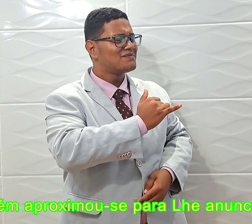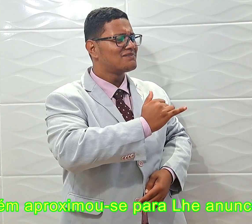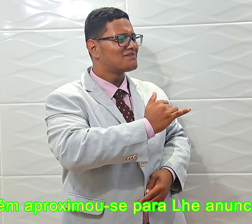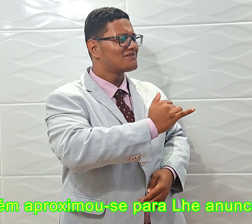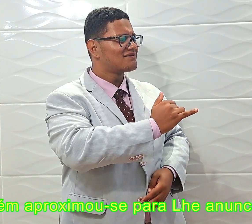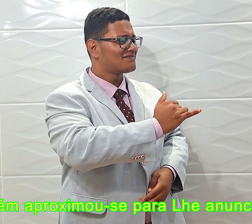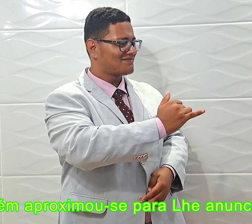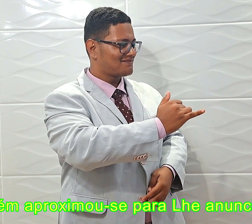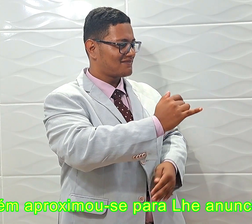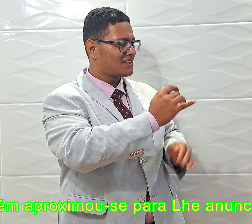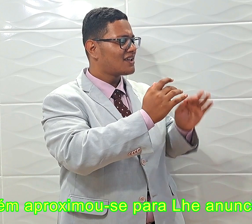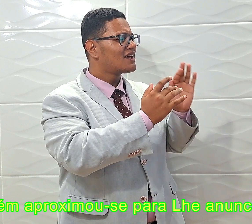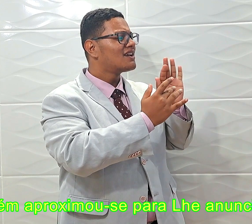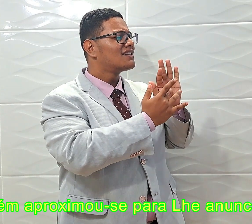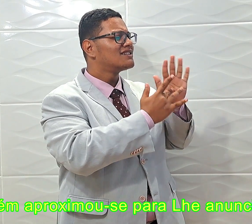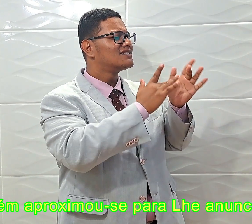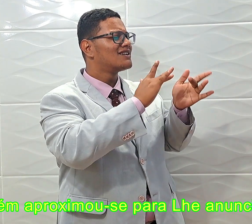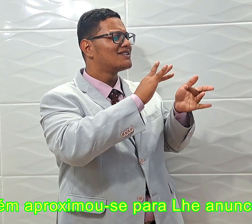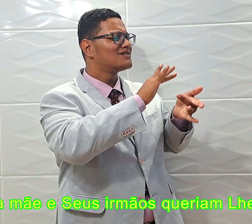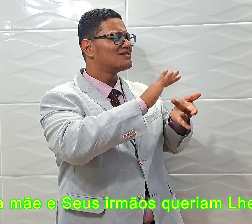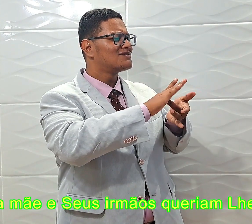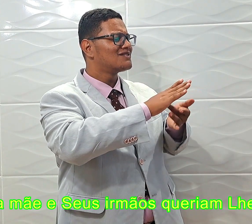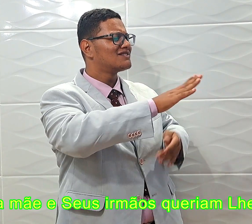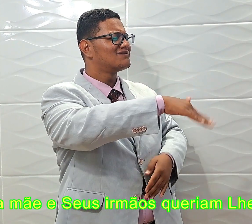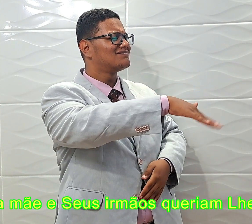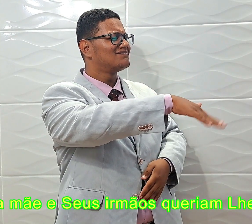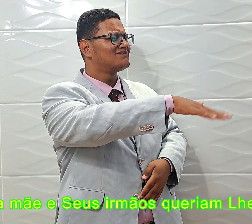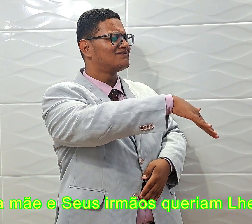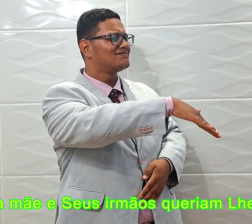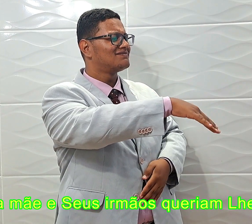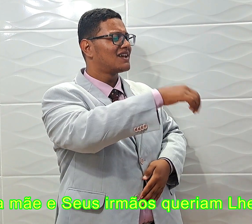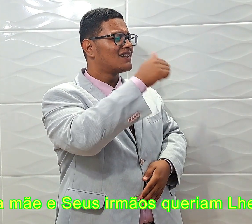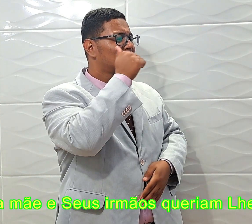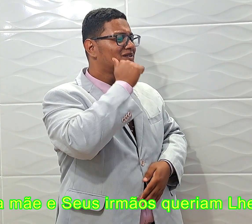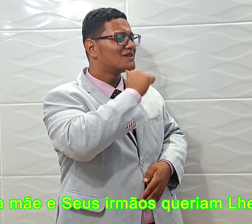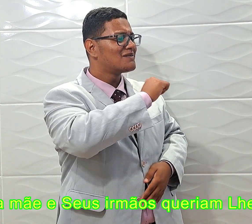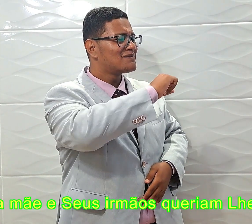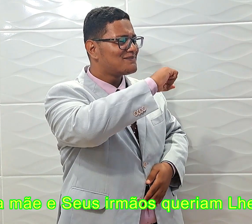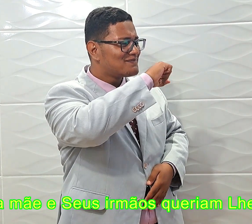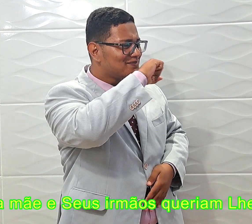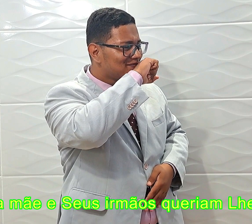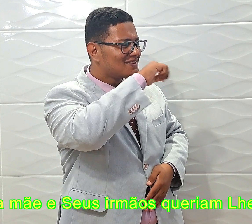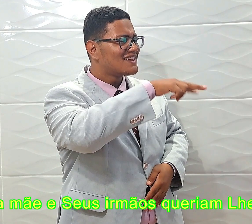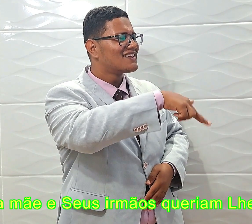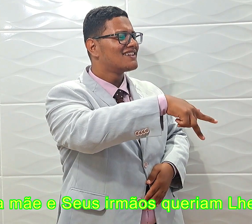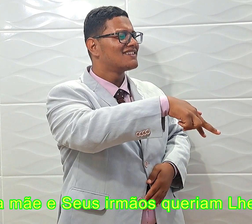anunciar Que sua mãe e